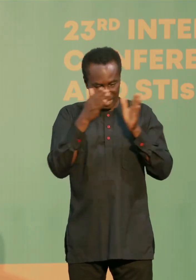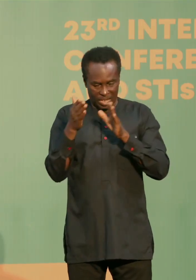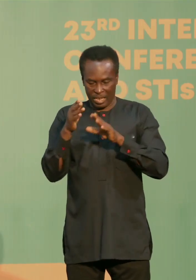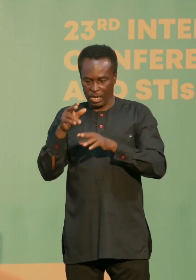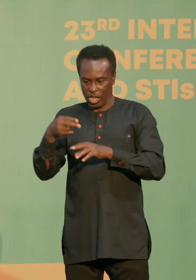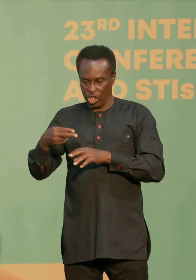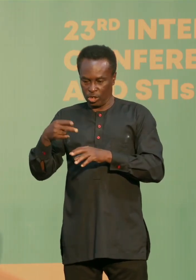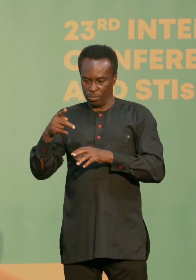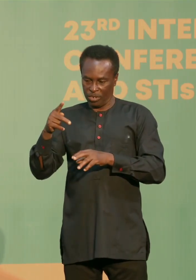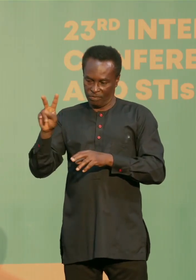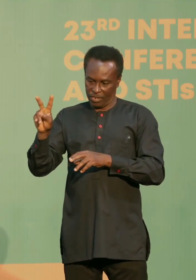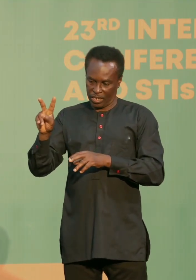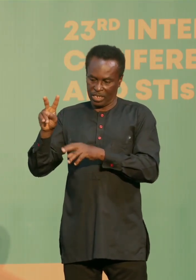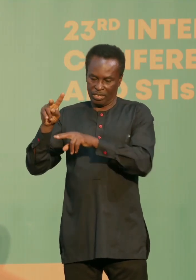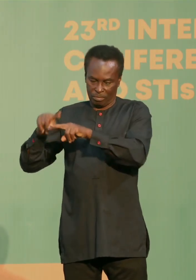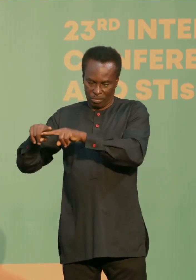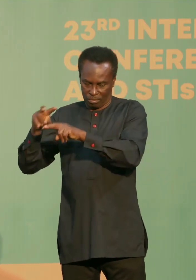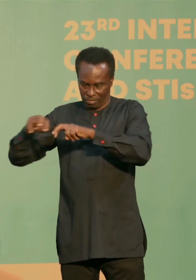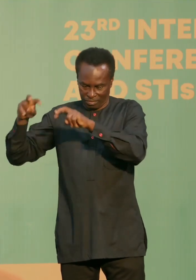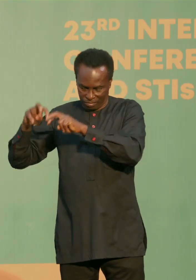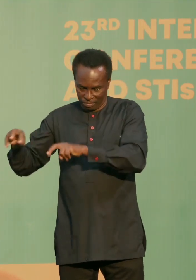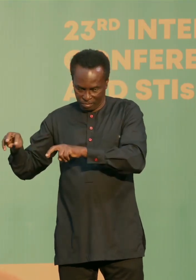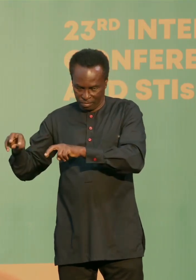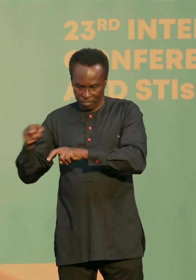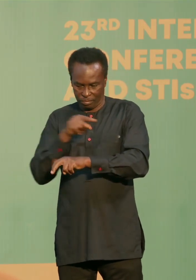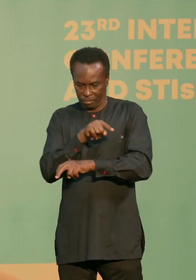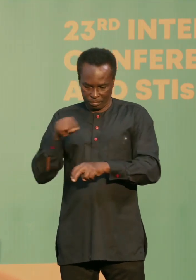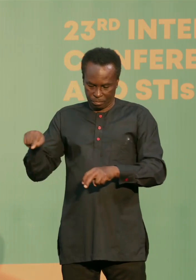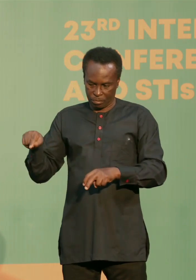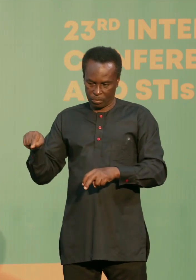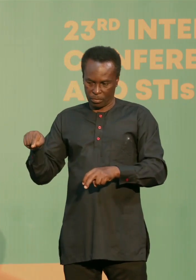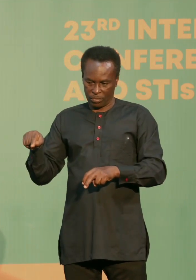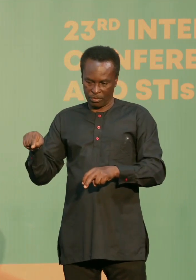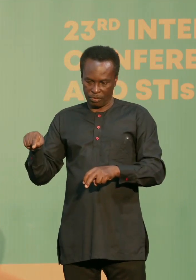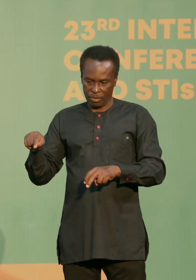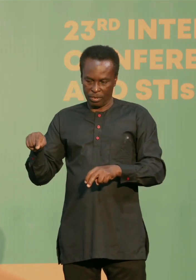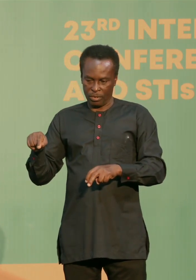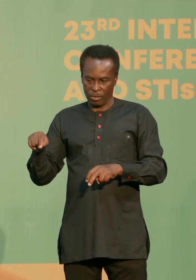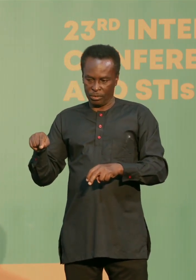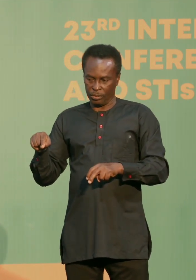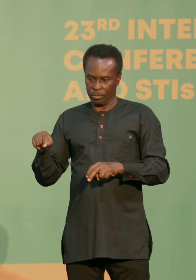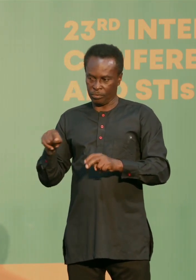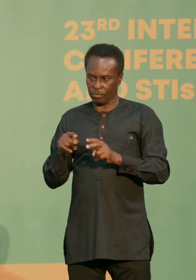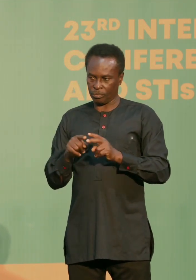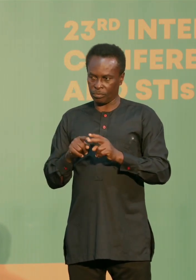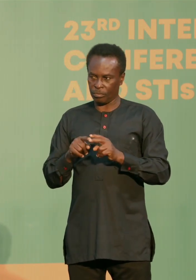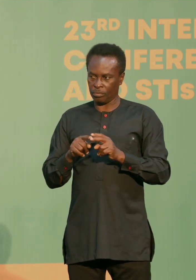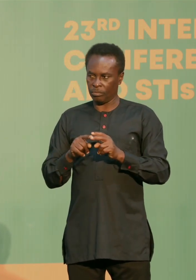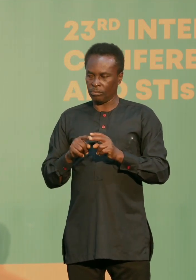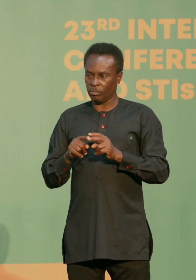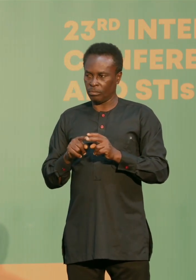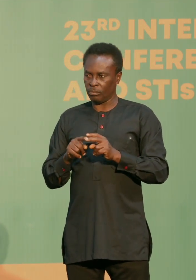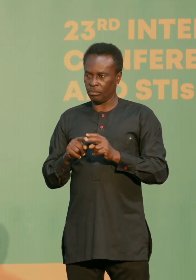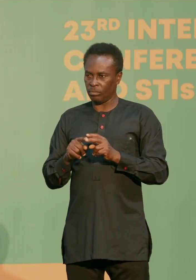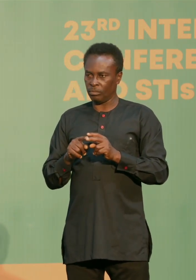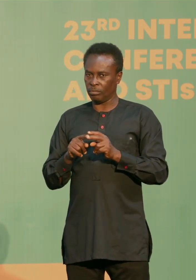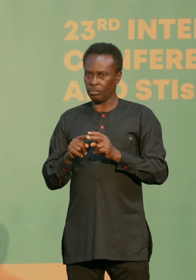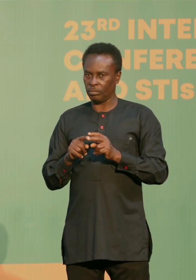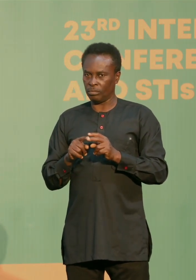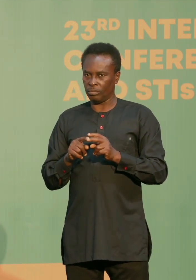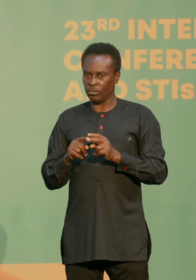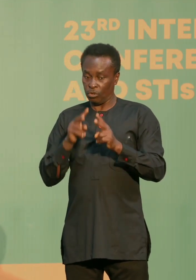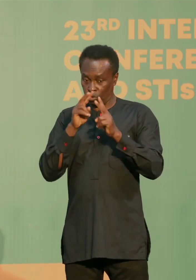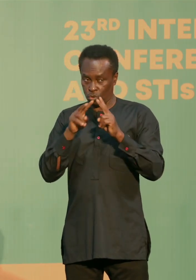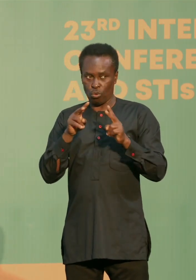que les IST sont responsables de l'augmentation de l'acquisition du VIH chez la femme et